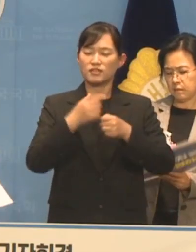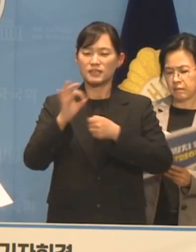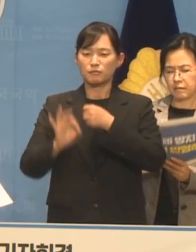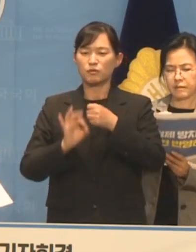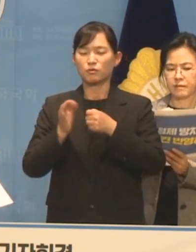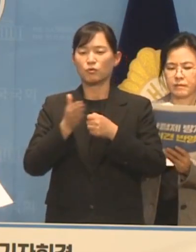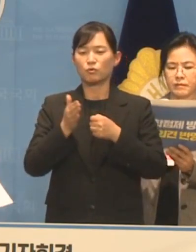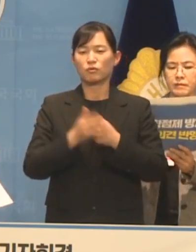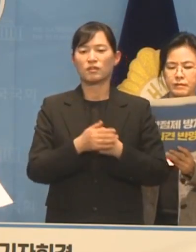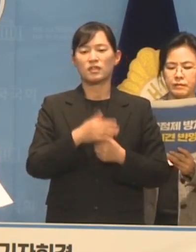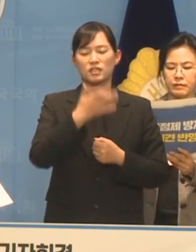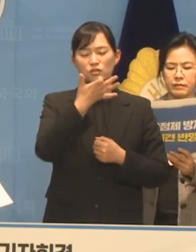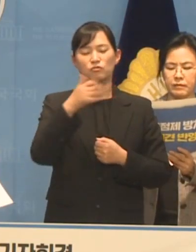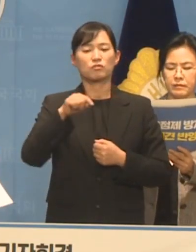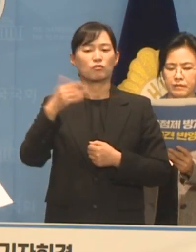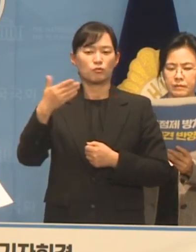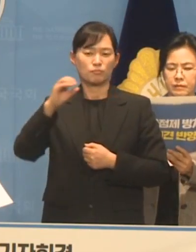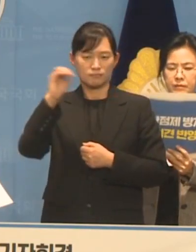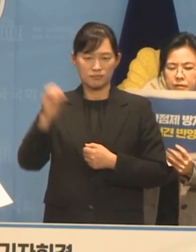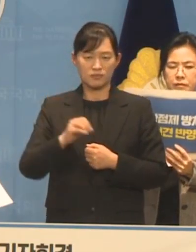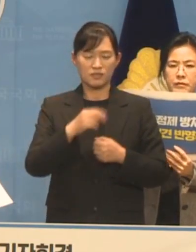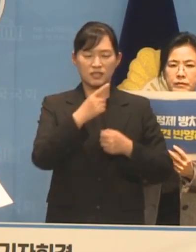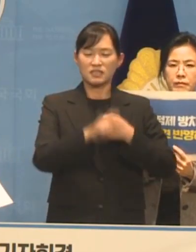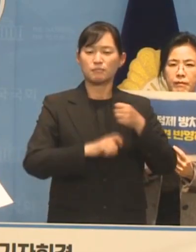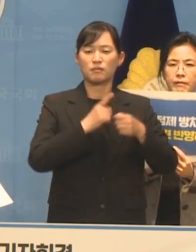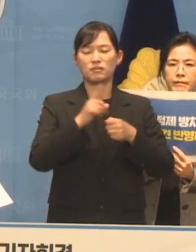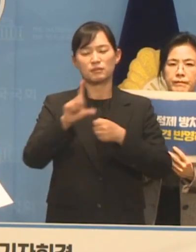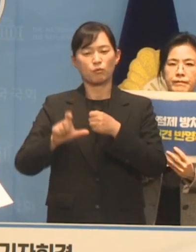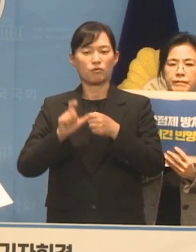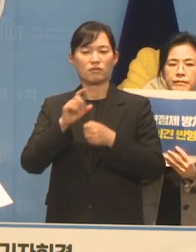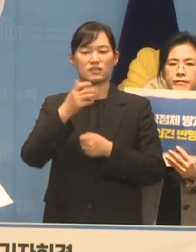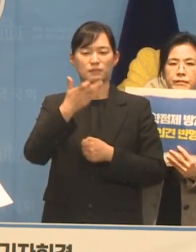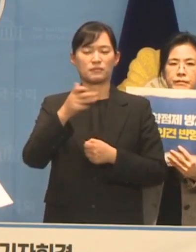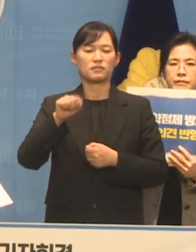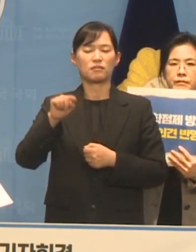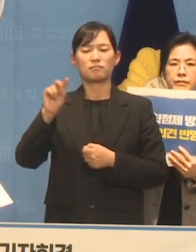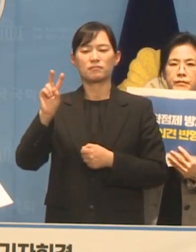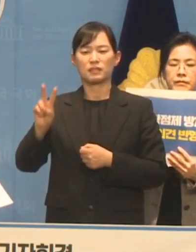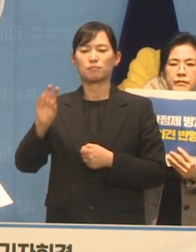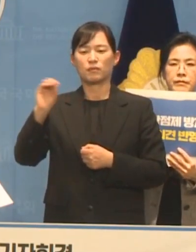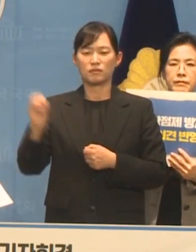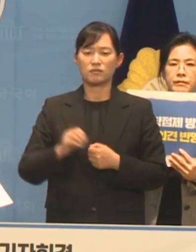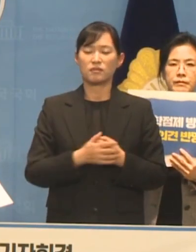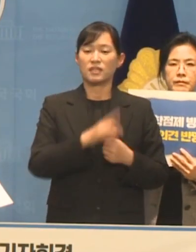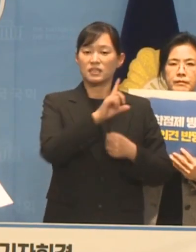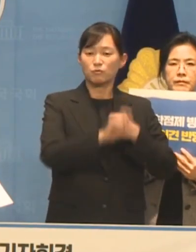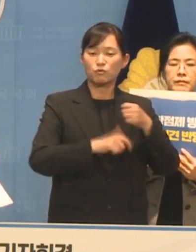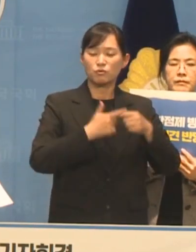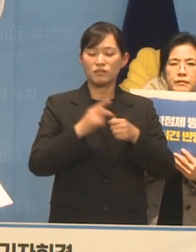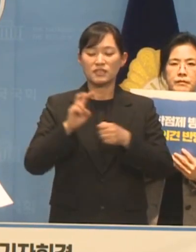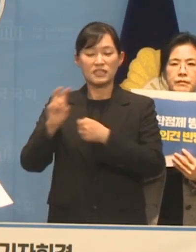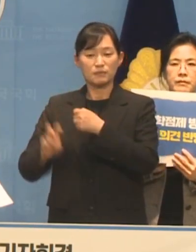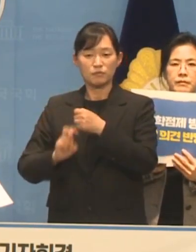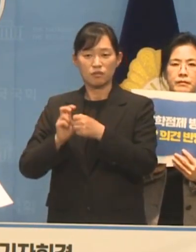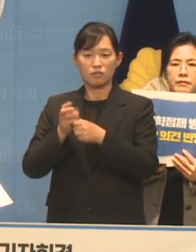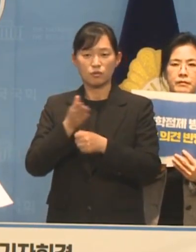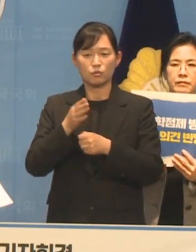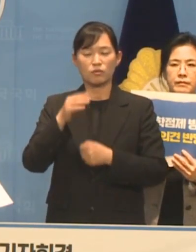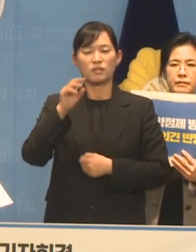사이가 19.9%, 11년에서 15년 사이는 17.2%, 16년에서 20년